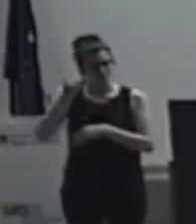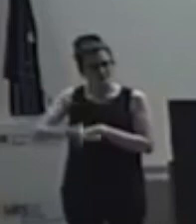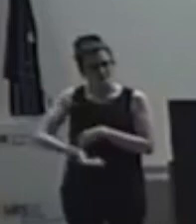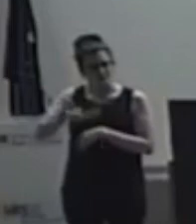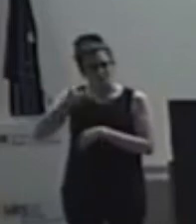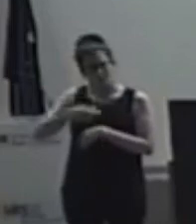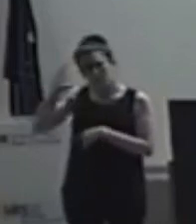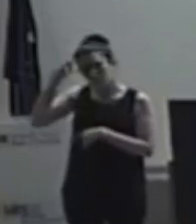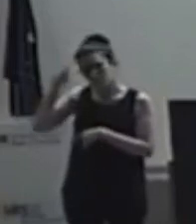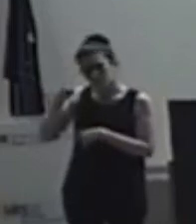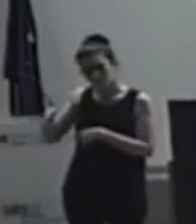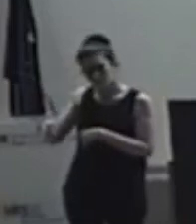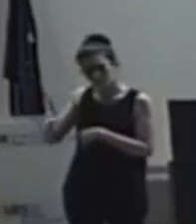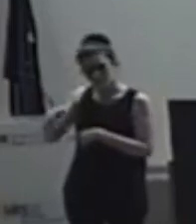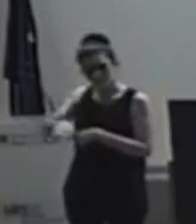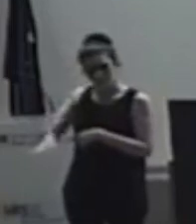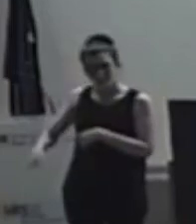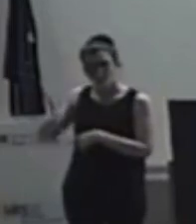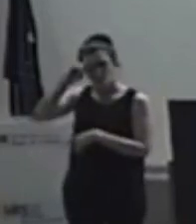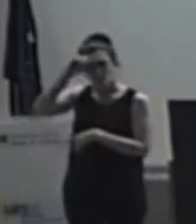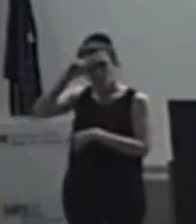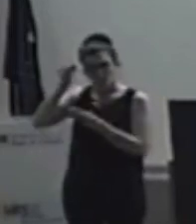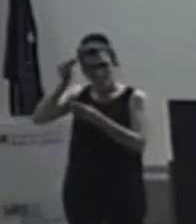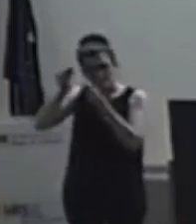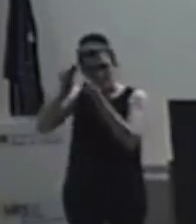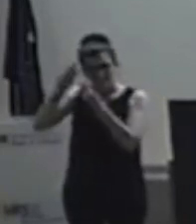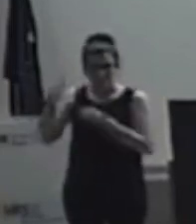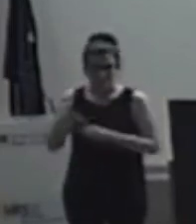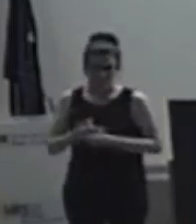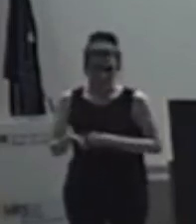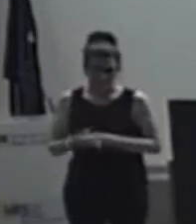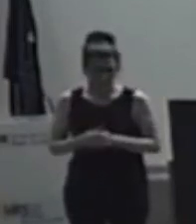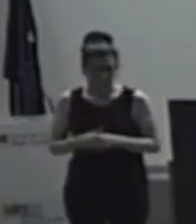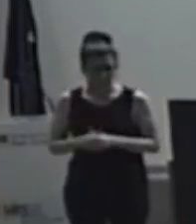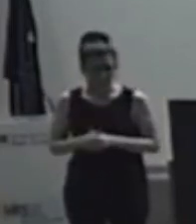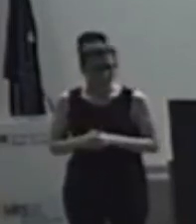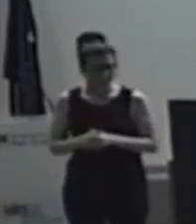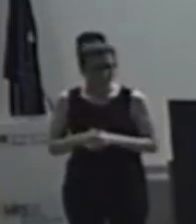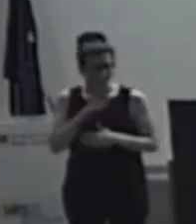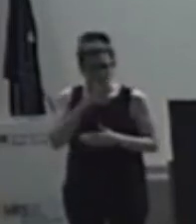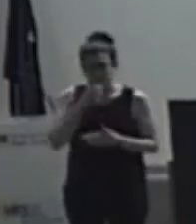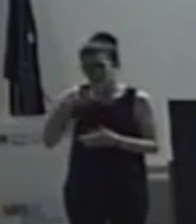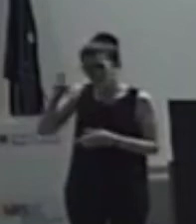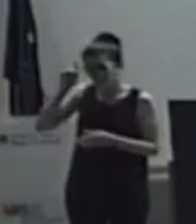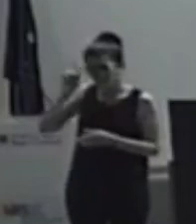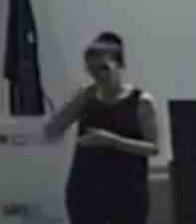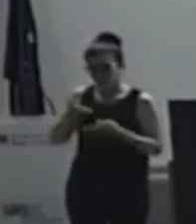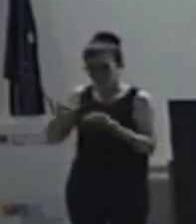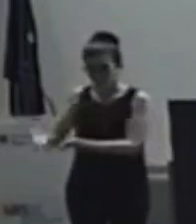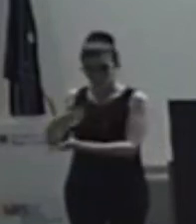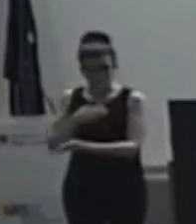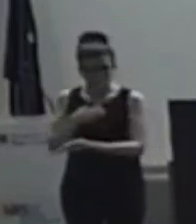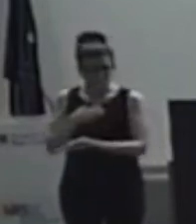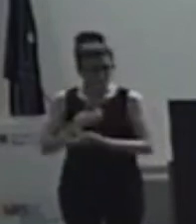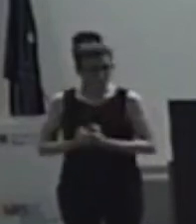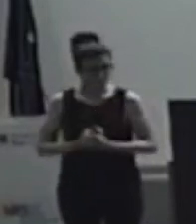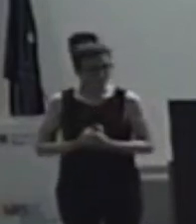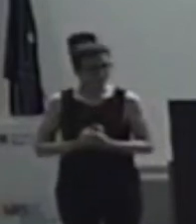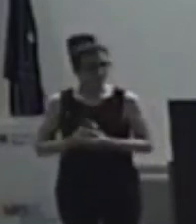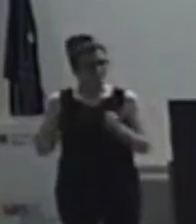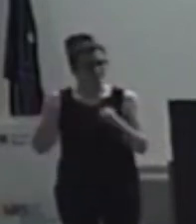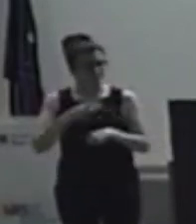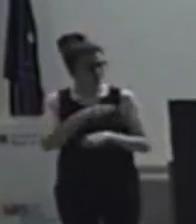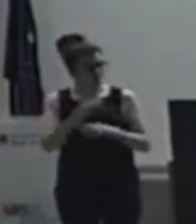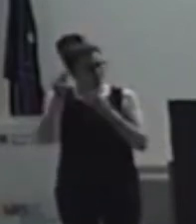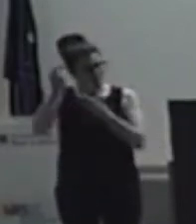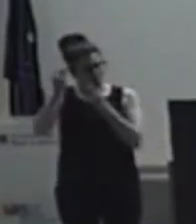saber qué es exactamente lo que les preocupa, porque si no, podemos ir por un camino que no ayude. Pues nos vamos a quedar con esa